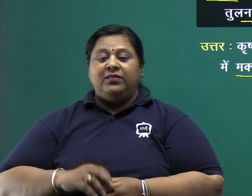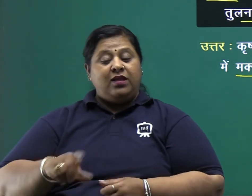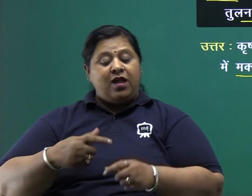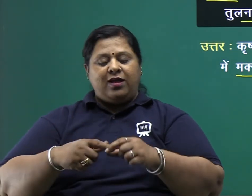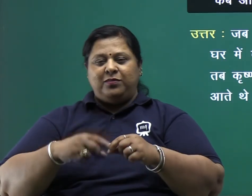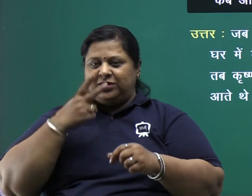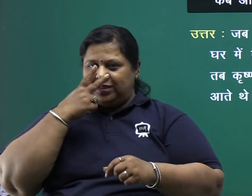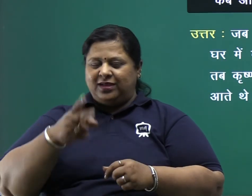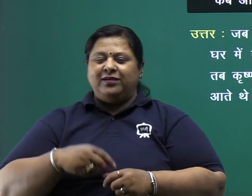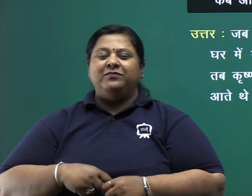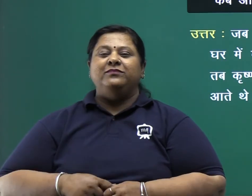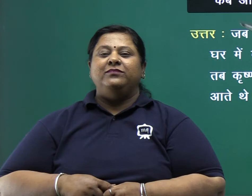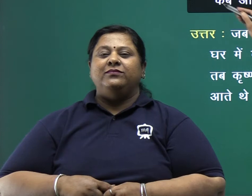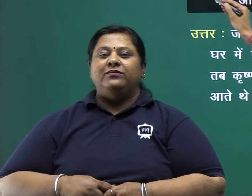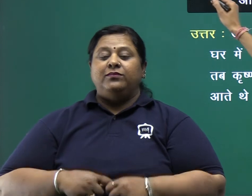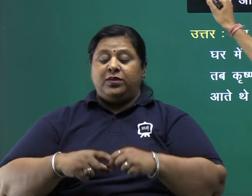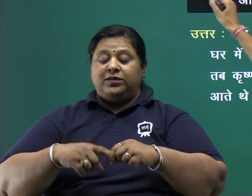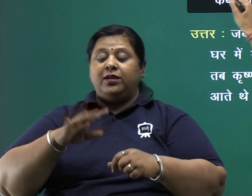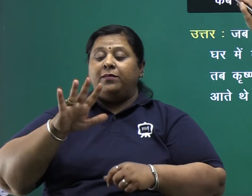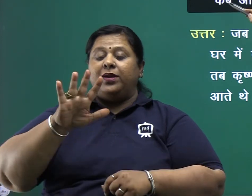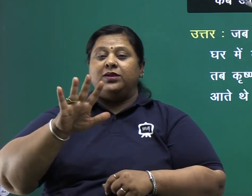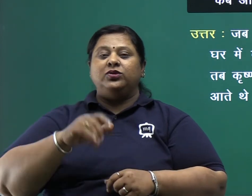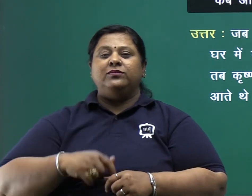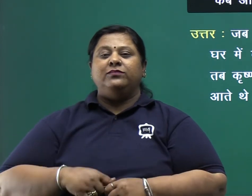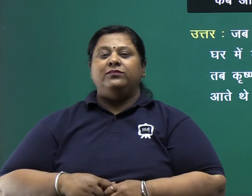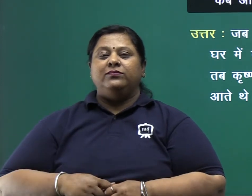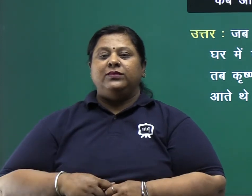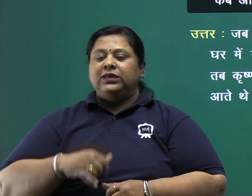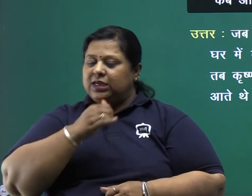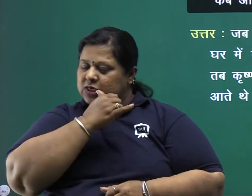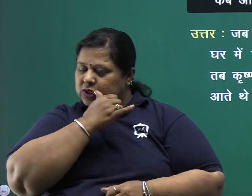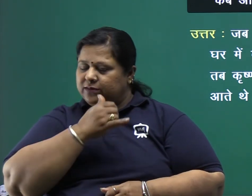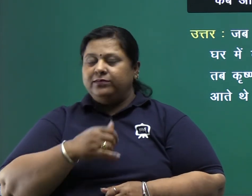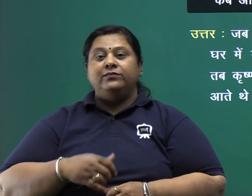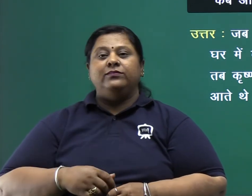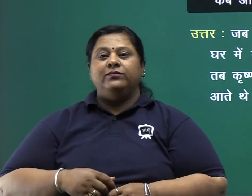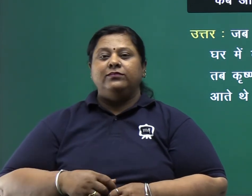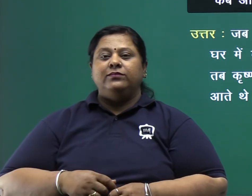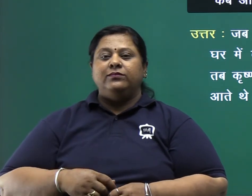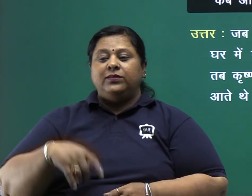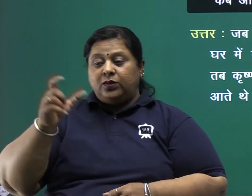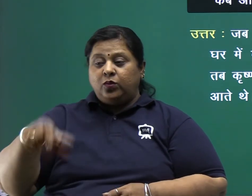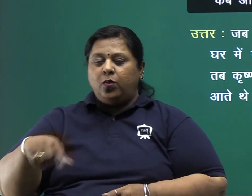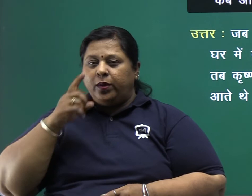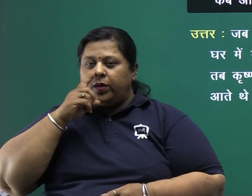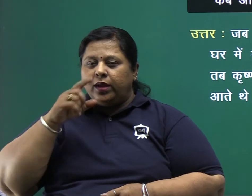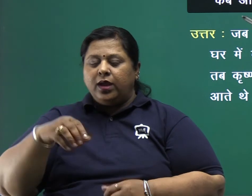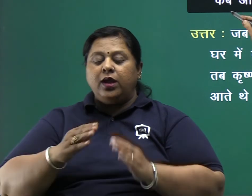आगे का प्रश्न देखते हैं। प्रश्न संख्या 5, कृष्ण गोपियों के घर में